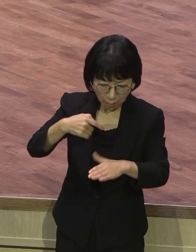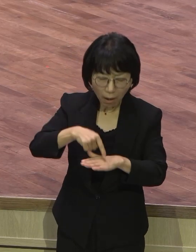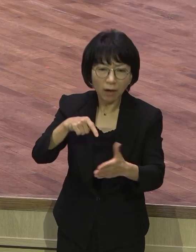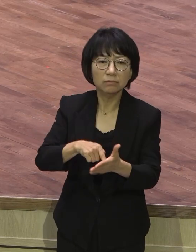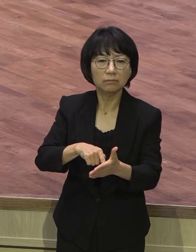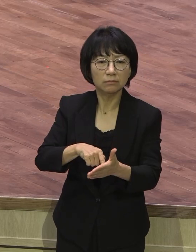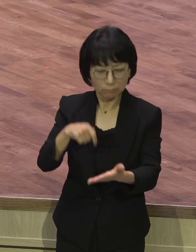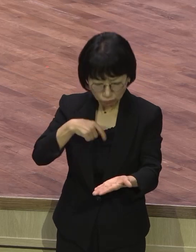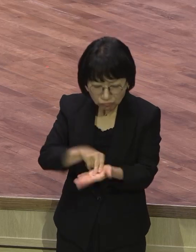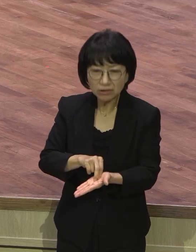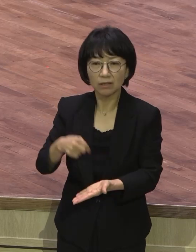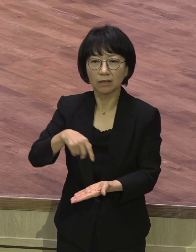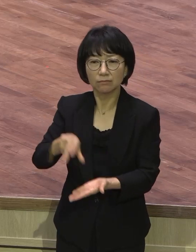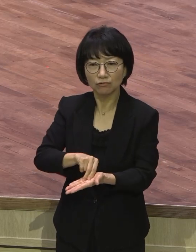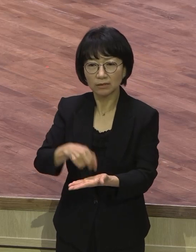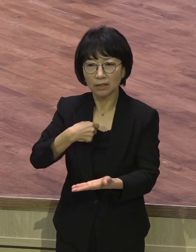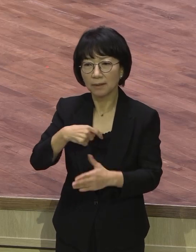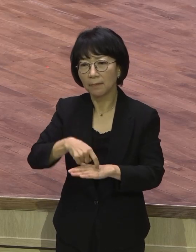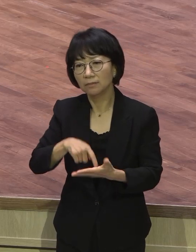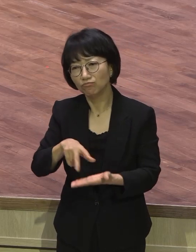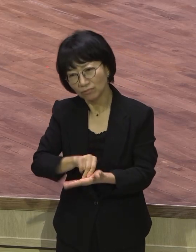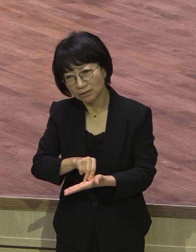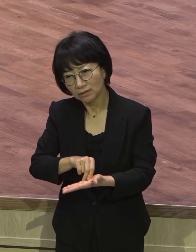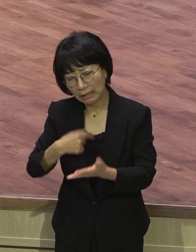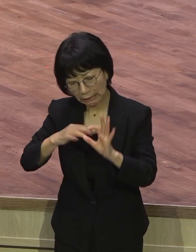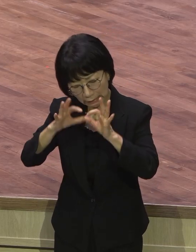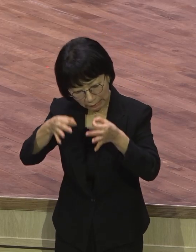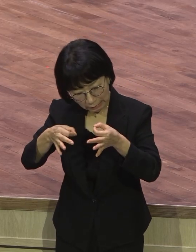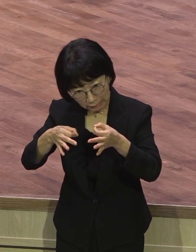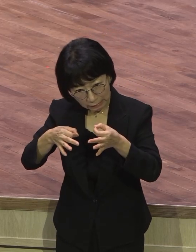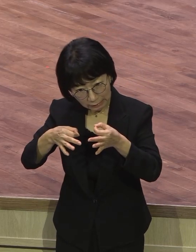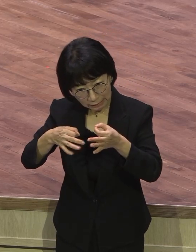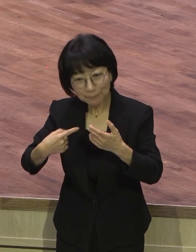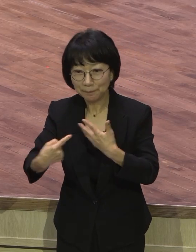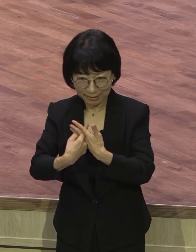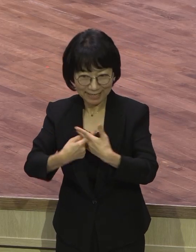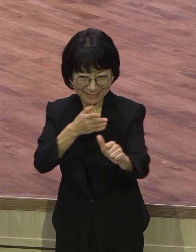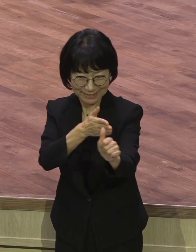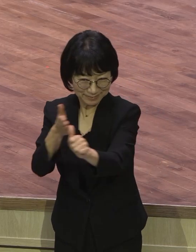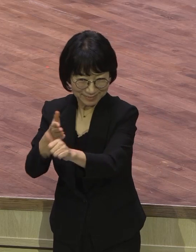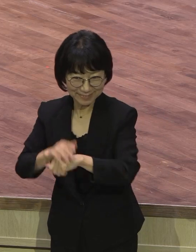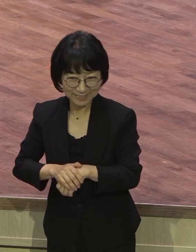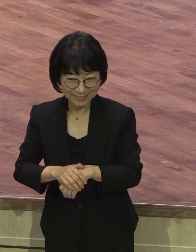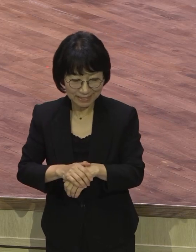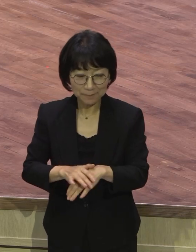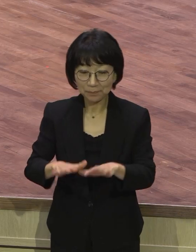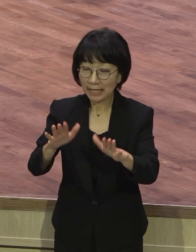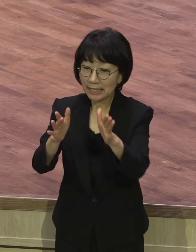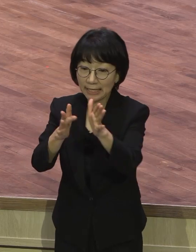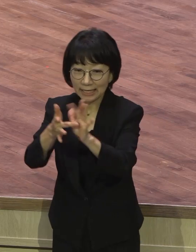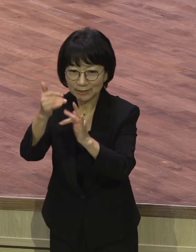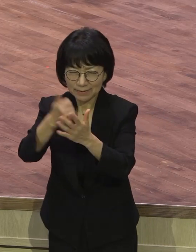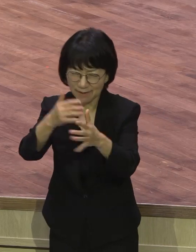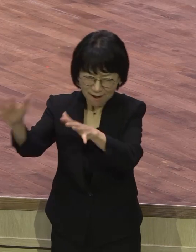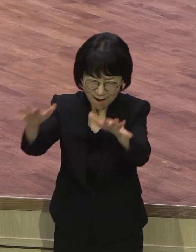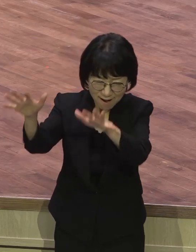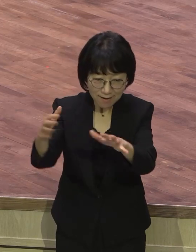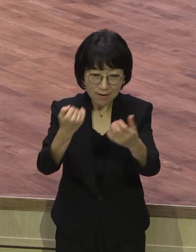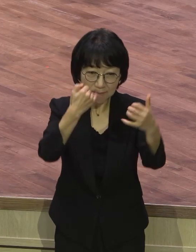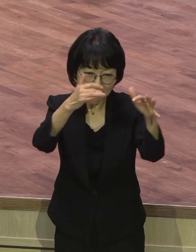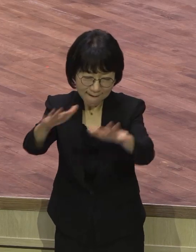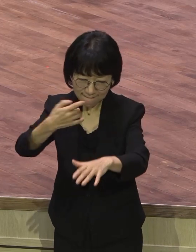문제라 이 말이에요 이거 보는 눈 열리시 바랍니다 그리고 예수님께서 광풍이 있는 바다를 꾸지어 잠잠하게 하신